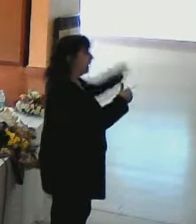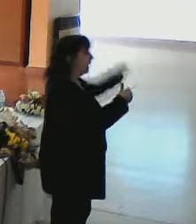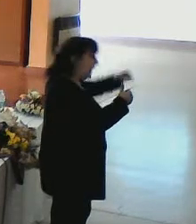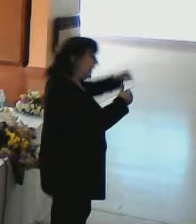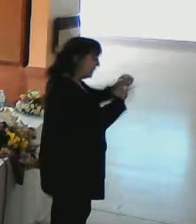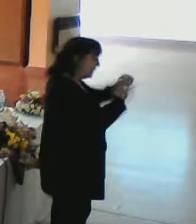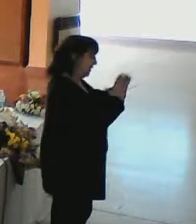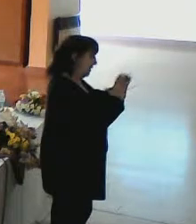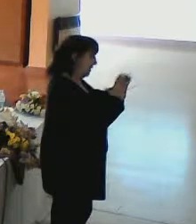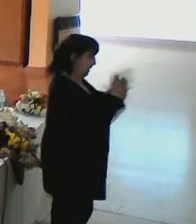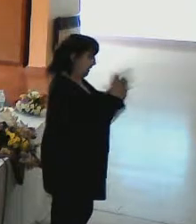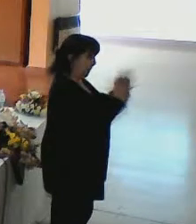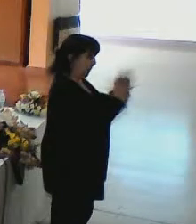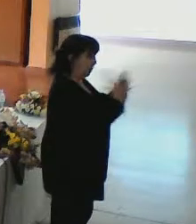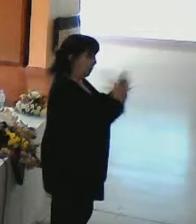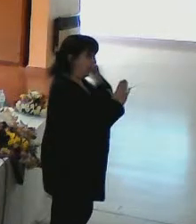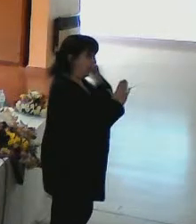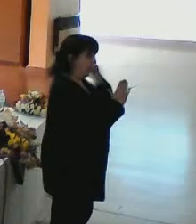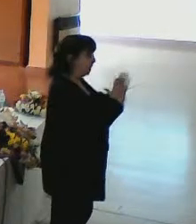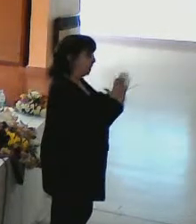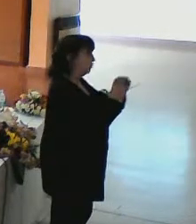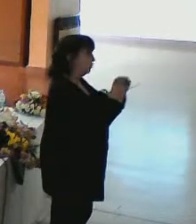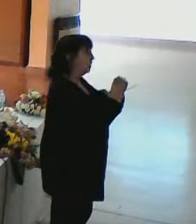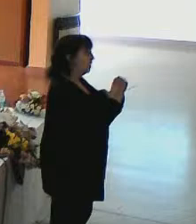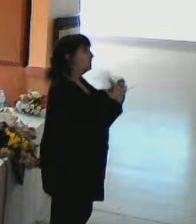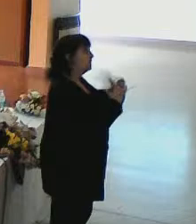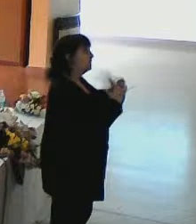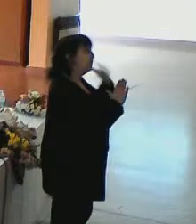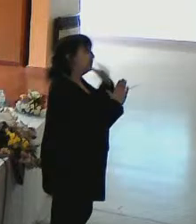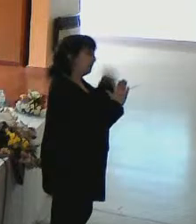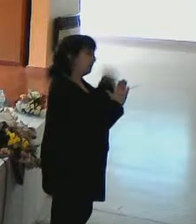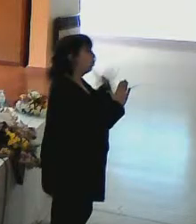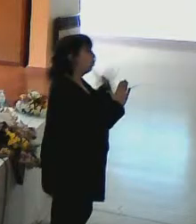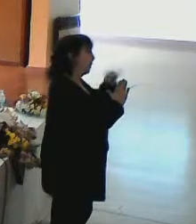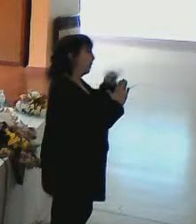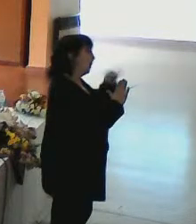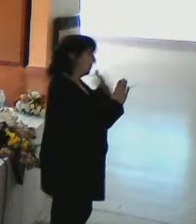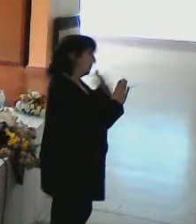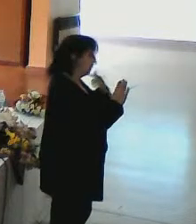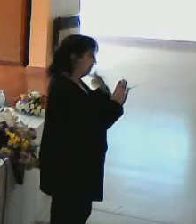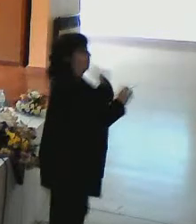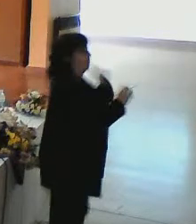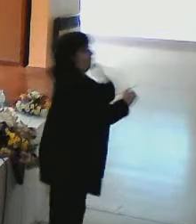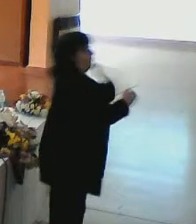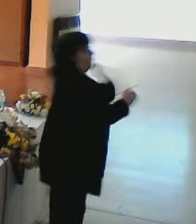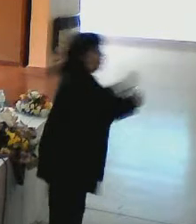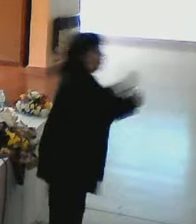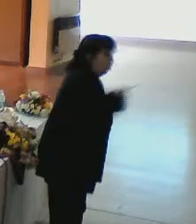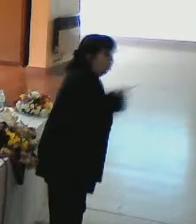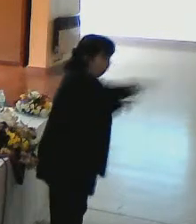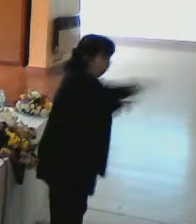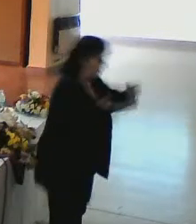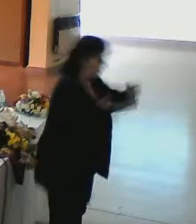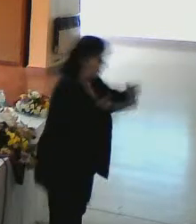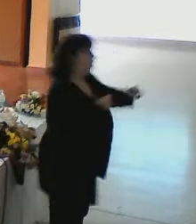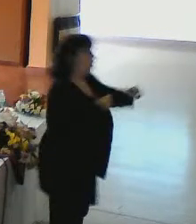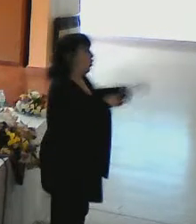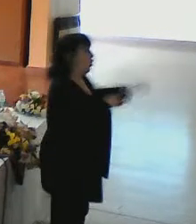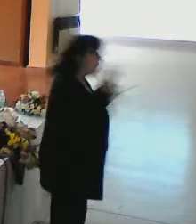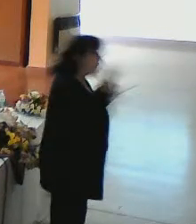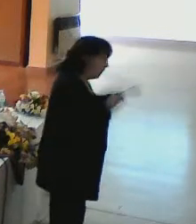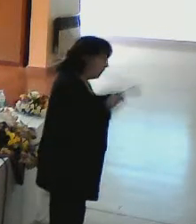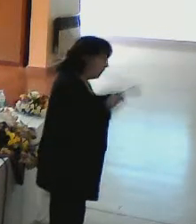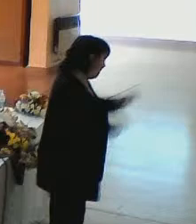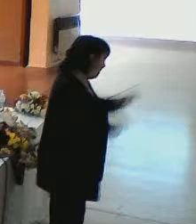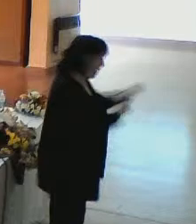parte del espectro yo tengo los que son muy sintomáticos, los que no se pueden quedar quietos un minuto, los que hacen ruido, los que... Y de